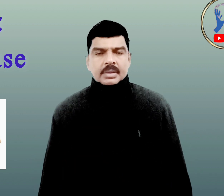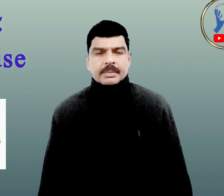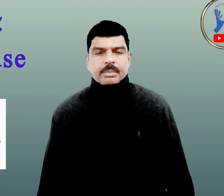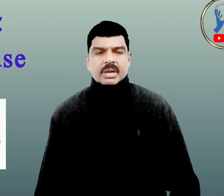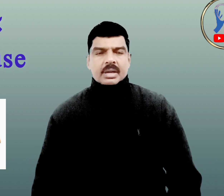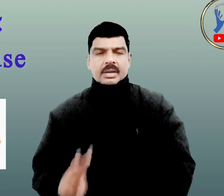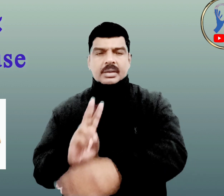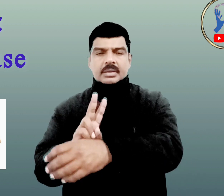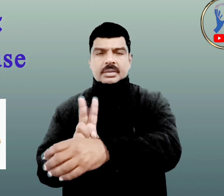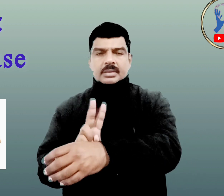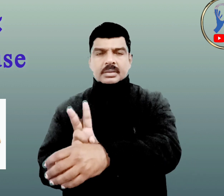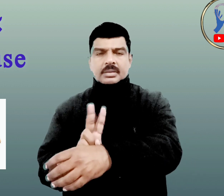बहाना